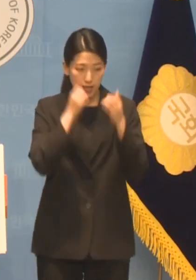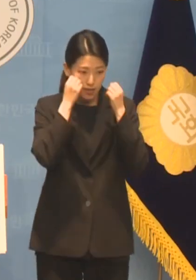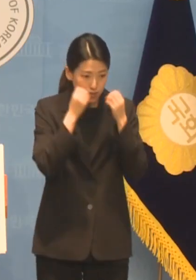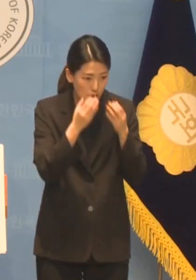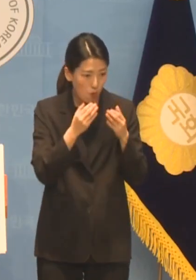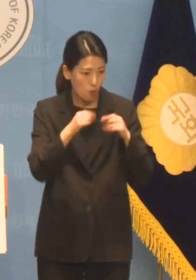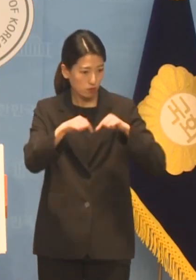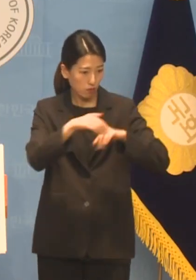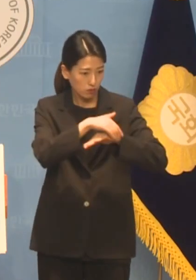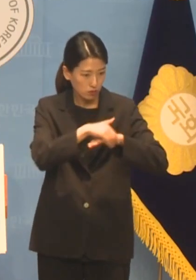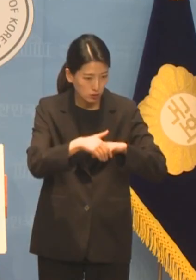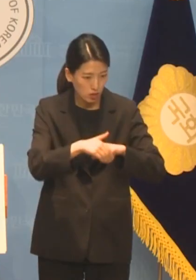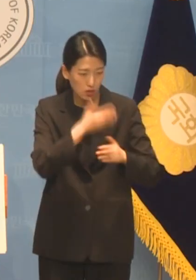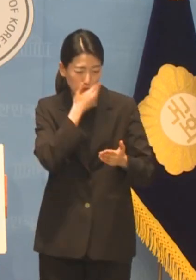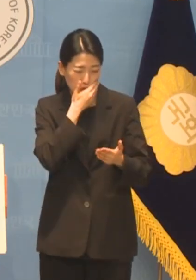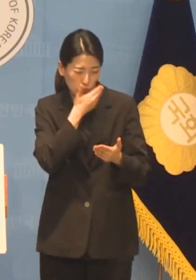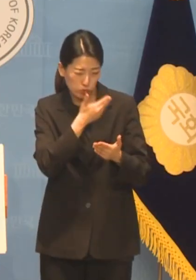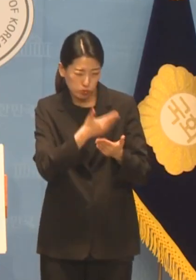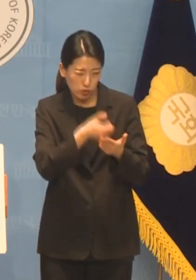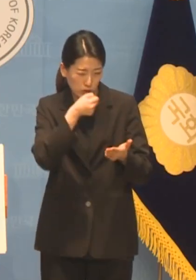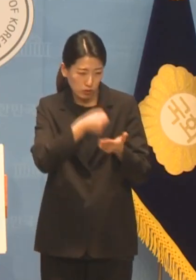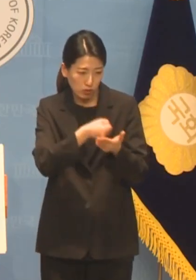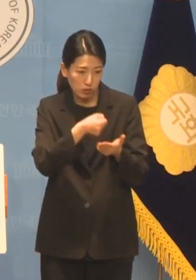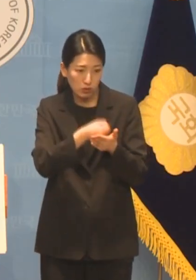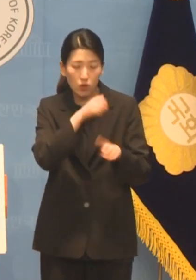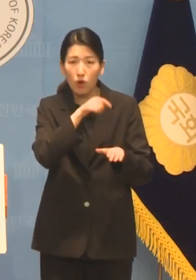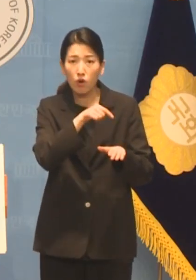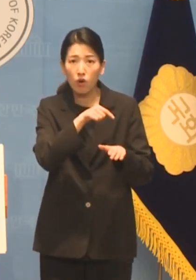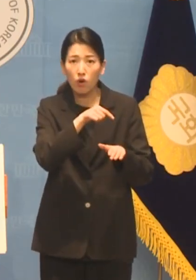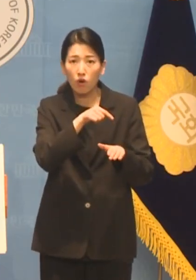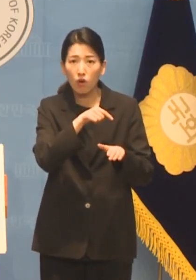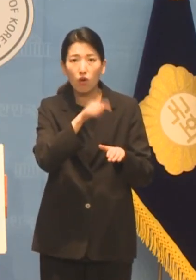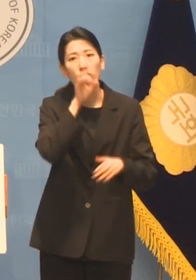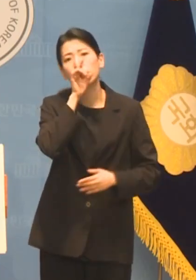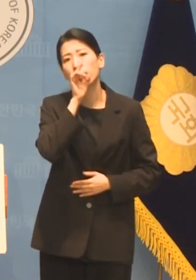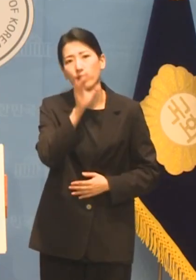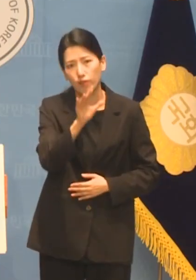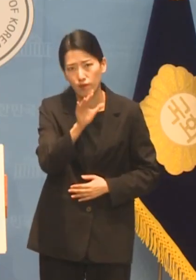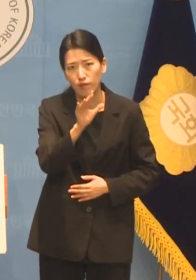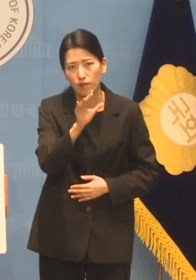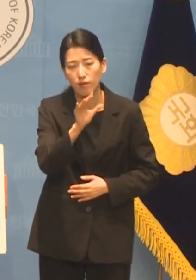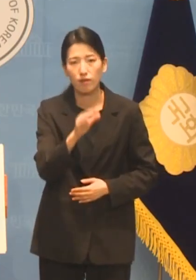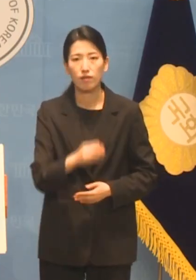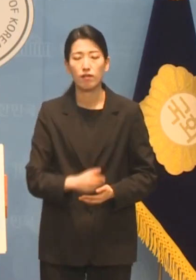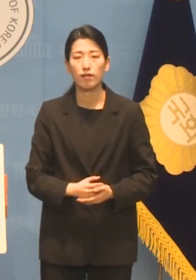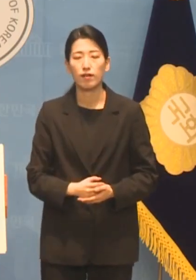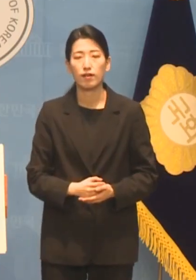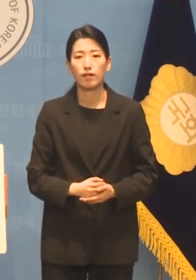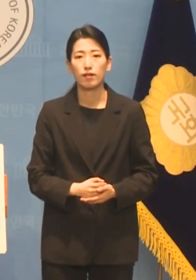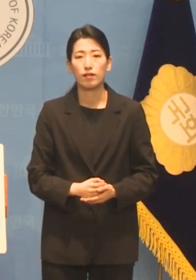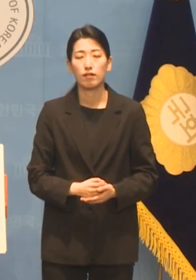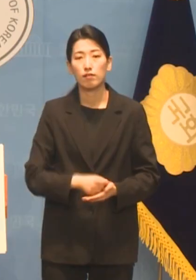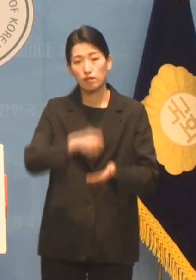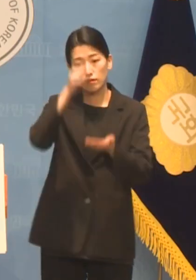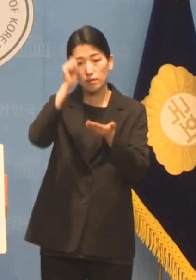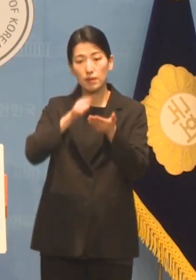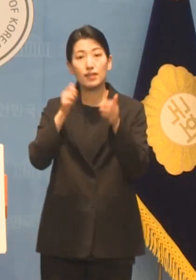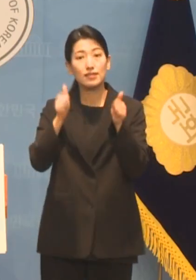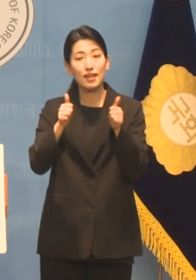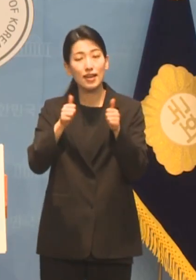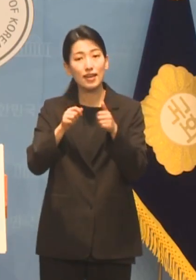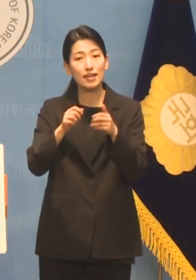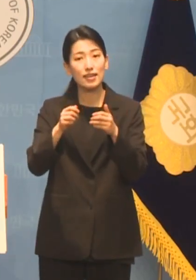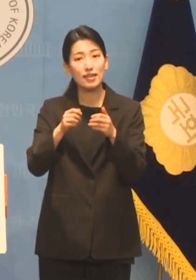중대한 정책 결정을 내리는 등 현상을 변경하는 행위는 허용되지 않습니다. 헌법재판관의 임기는